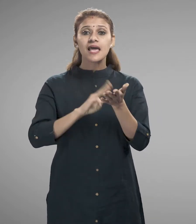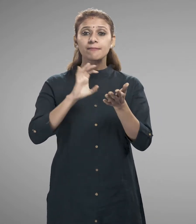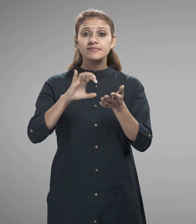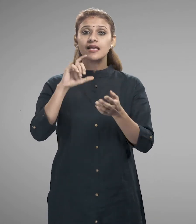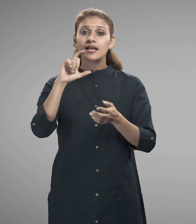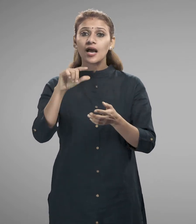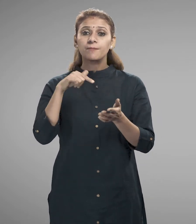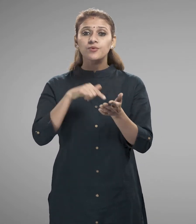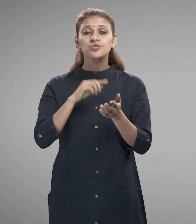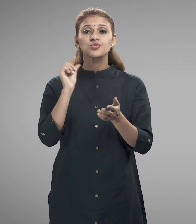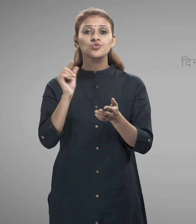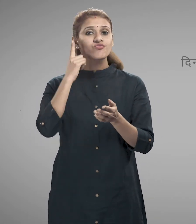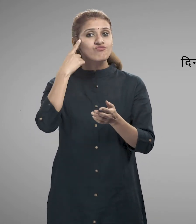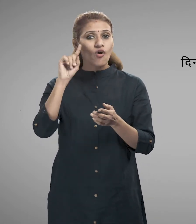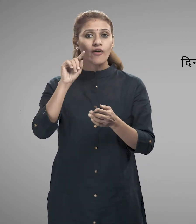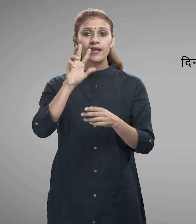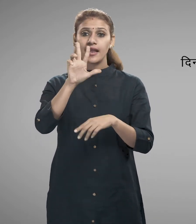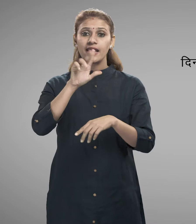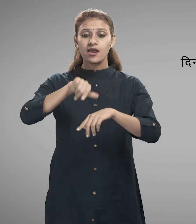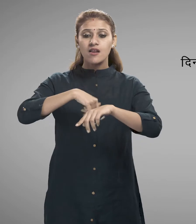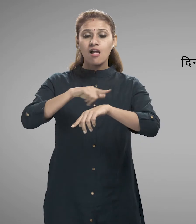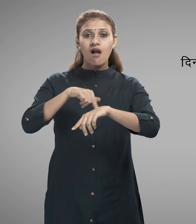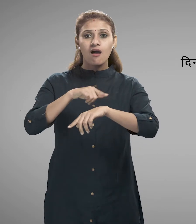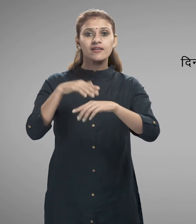मेंस्ट्रुअल कप दिन में करीब 8 घंटे के लिए इस्तेमाल कर सकते हैं।